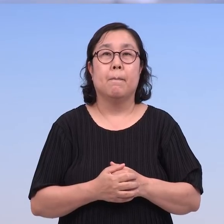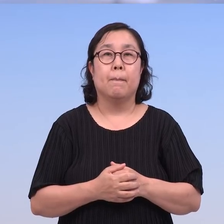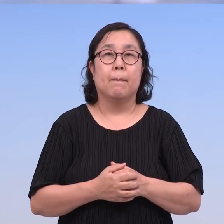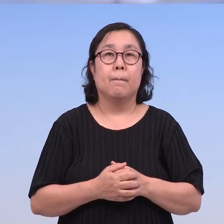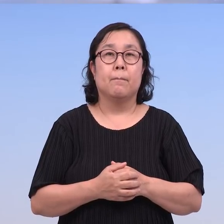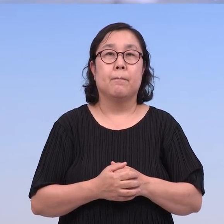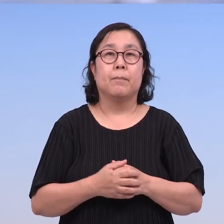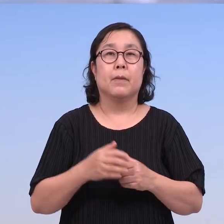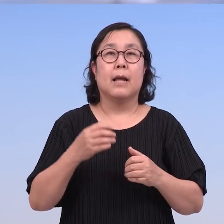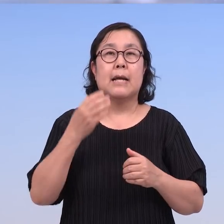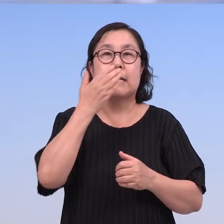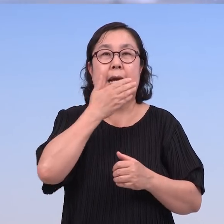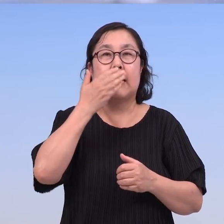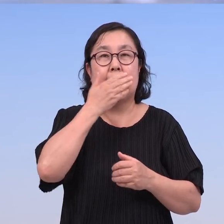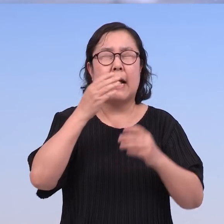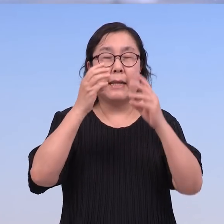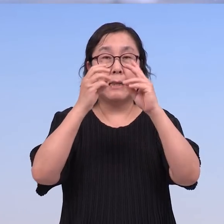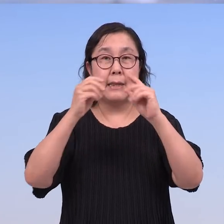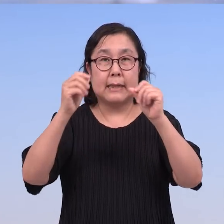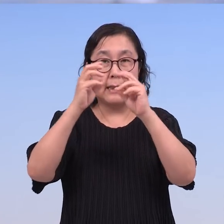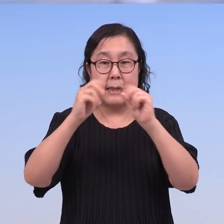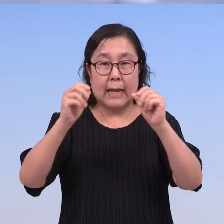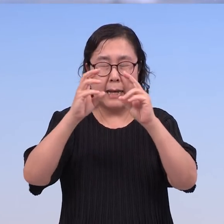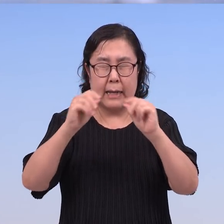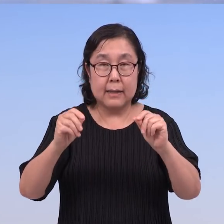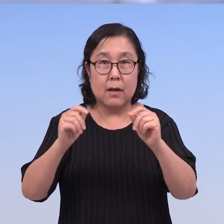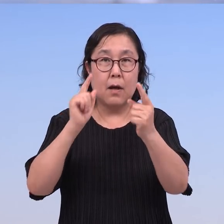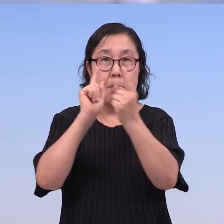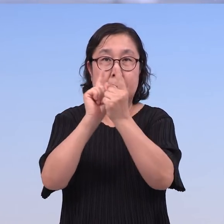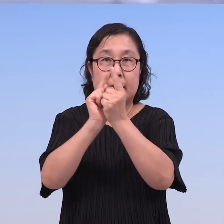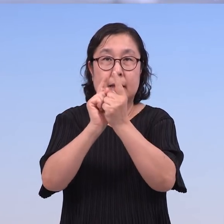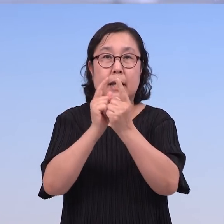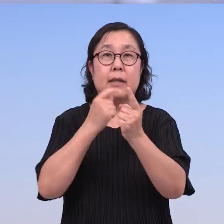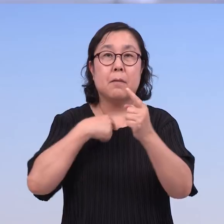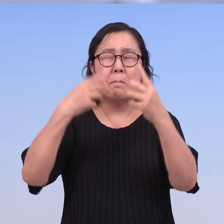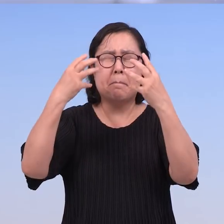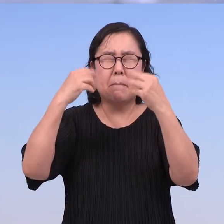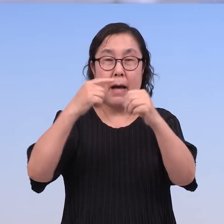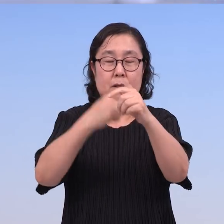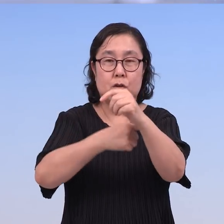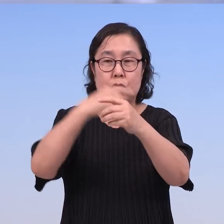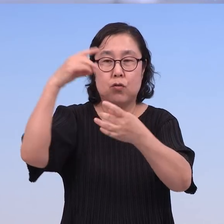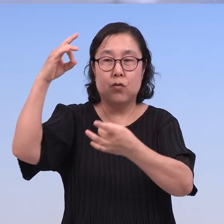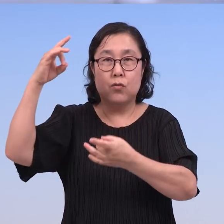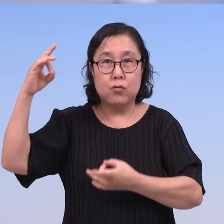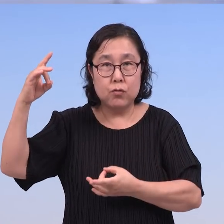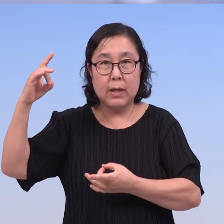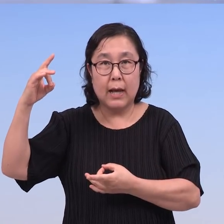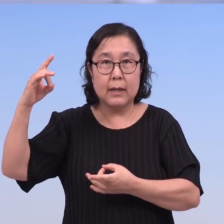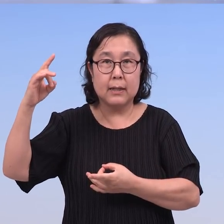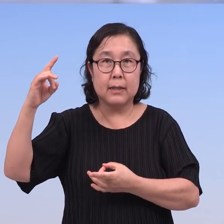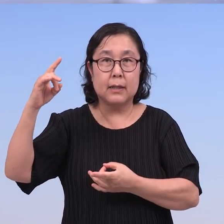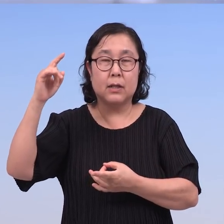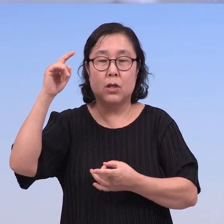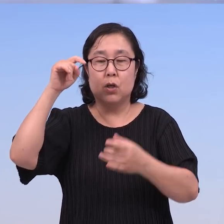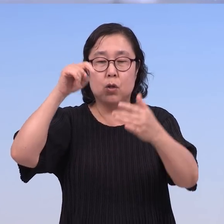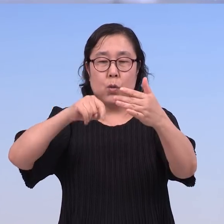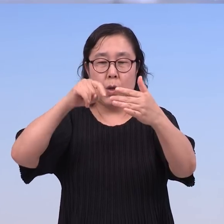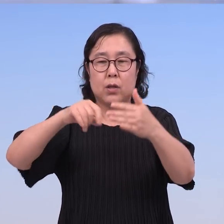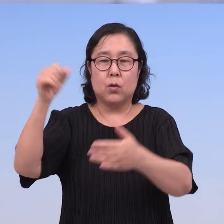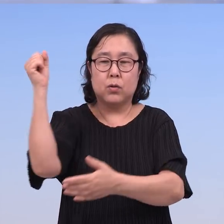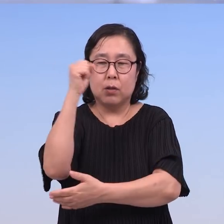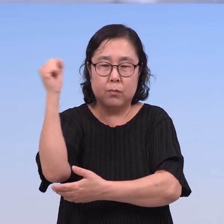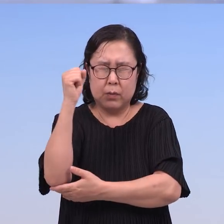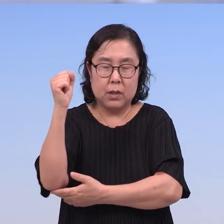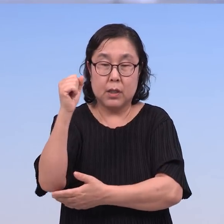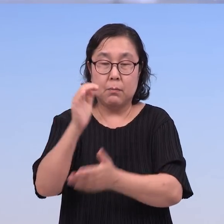여호수아가 가나안 땅에서 맞닥뜨려야 했던 수많은 우상들, 그 득실거리는 땅에서도 흔들림 없는 삶을